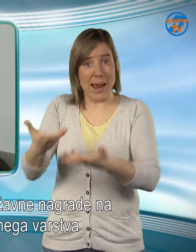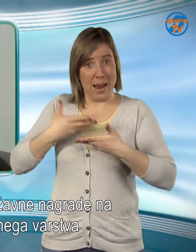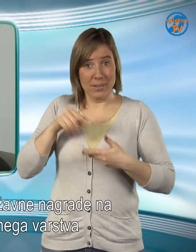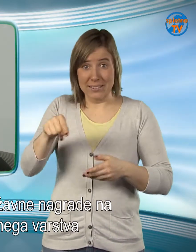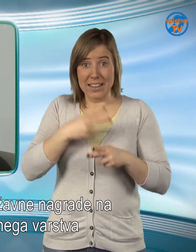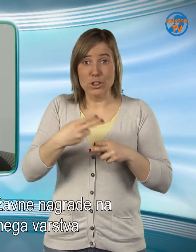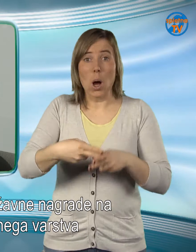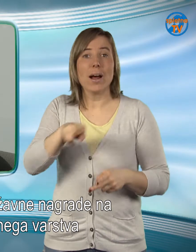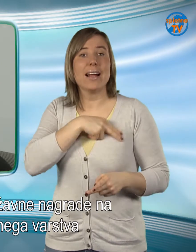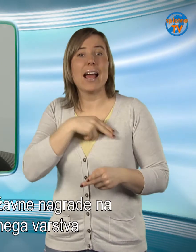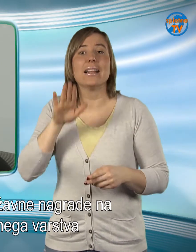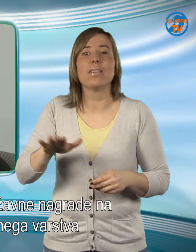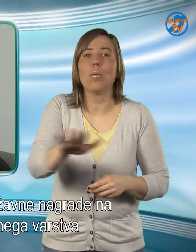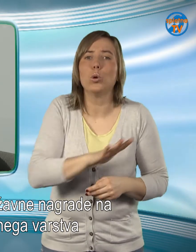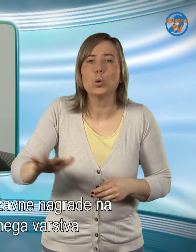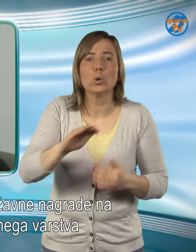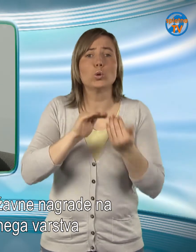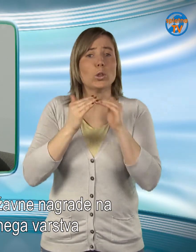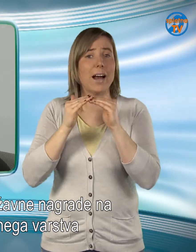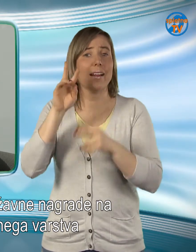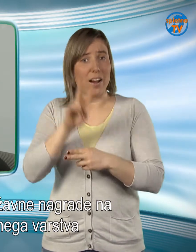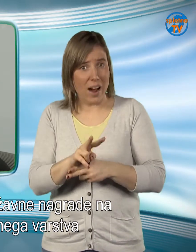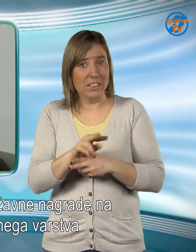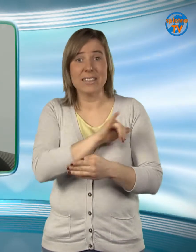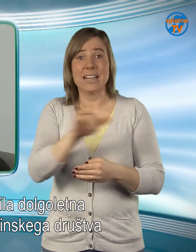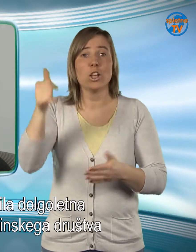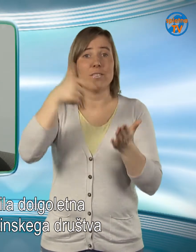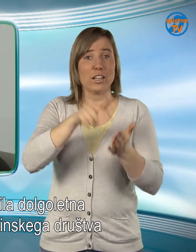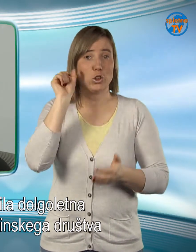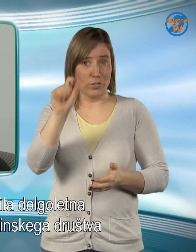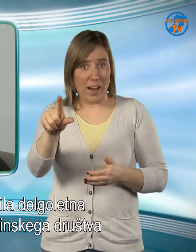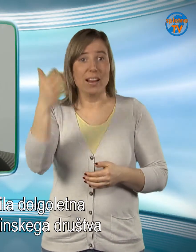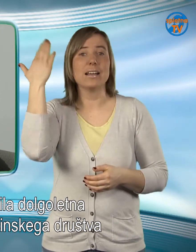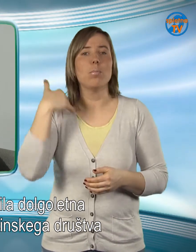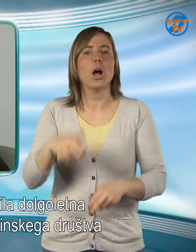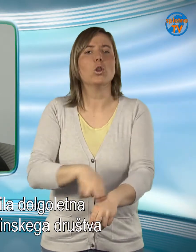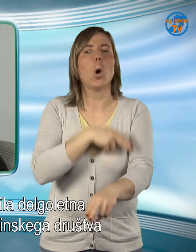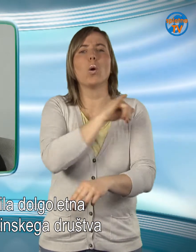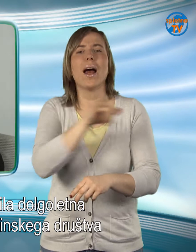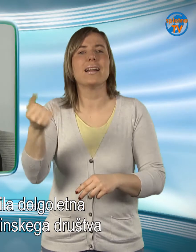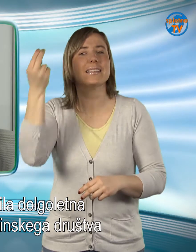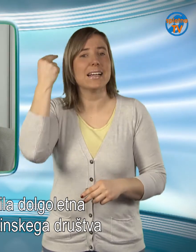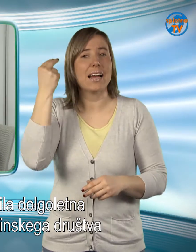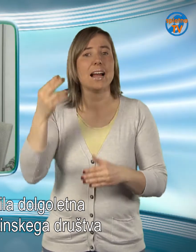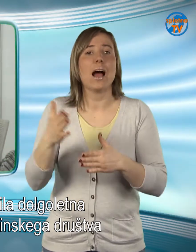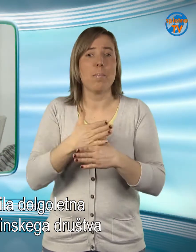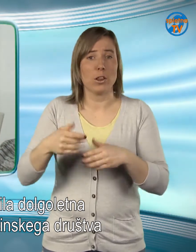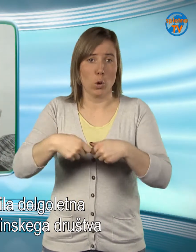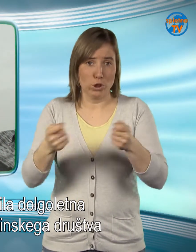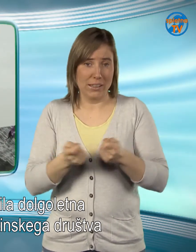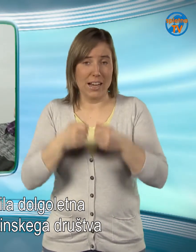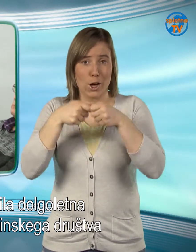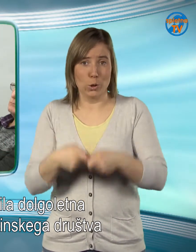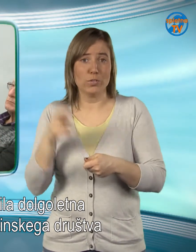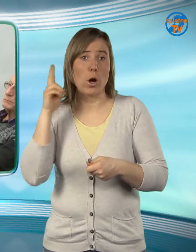Edina prejemnica državne nagrade na področju socialnega varstva za leto 2012 je bila dolgoletna sekretarka Medobčinskega